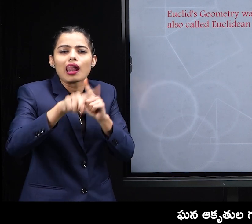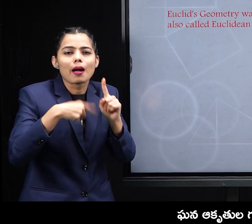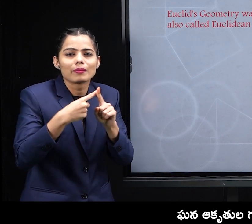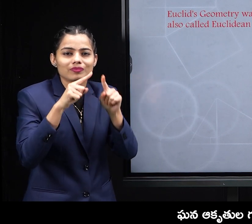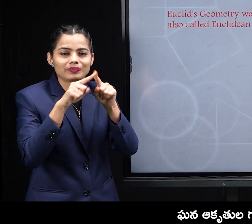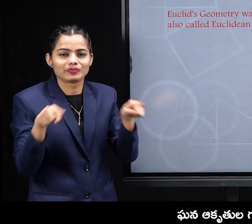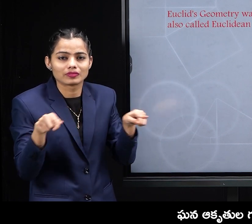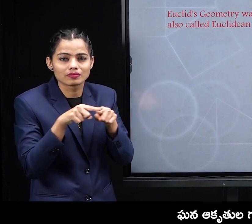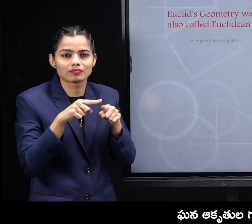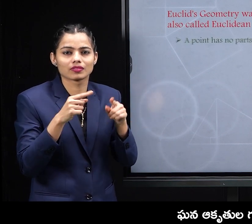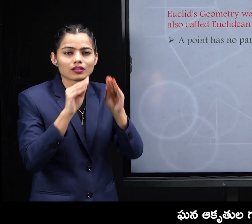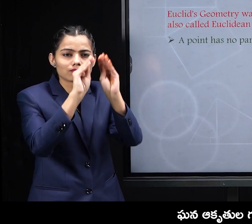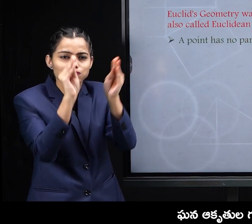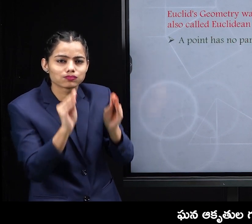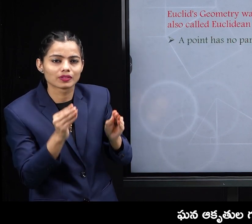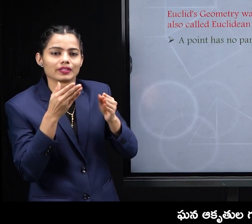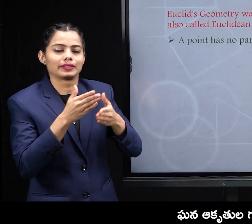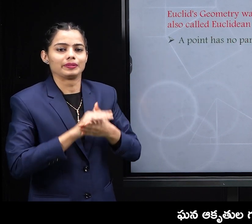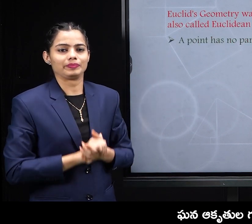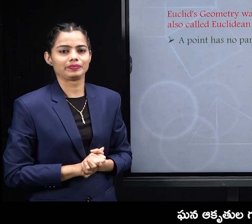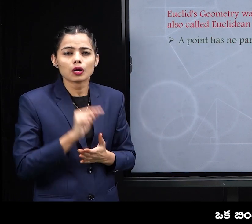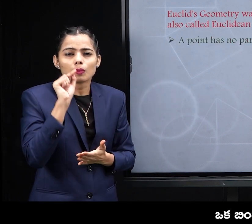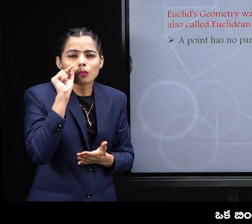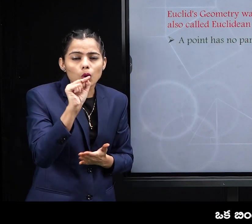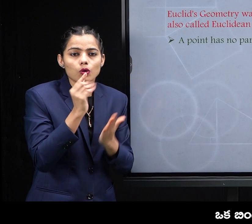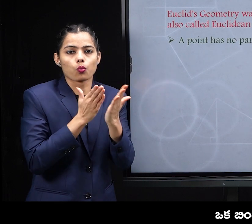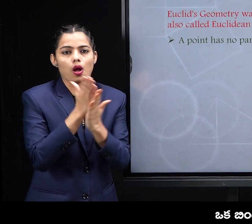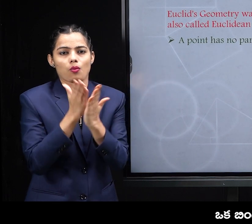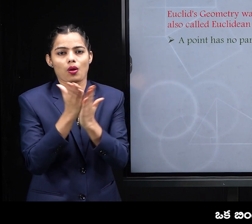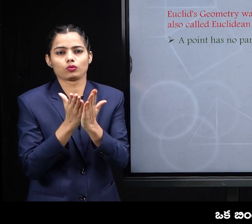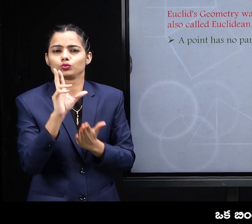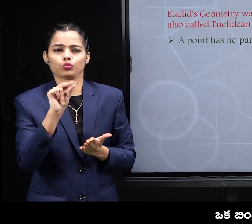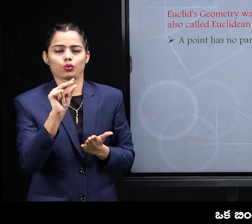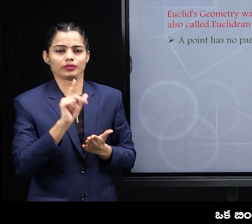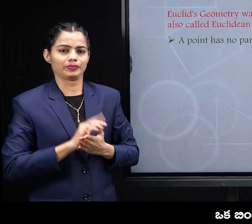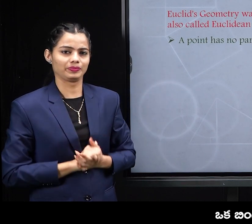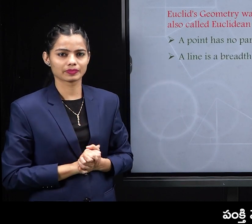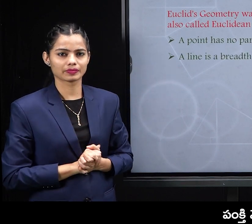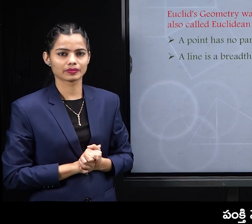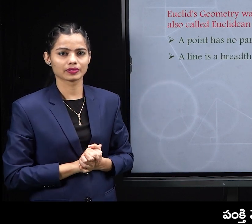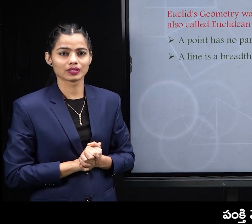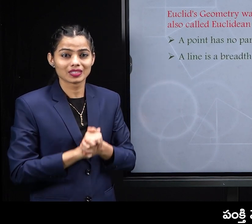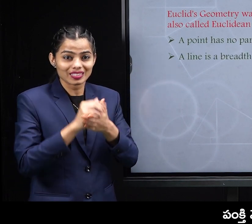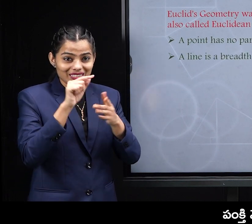అతని ప్రాదమిక అమ్సాలు ఒక బిందు వుకు బాగాలు ఉండవు పంగ్తి వెడల్పు